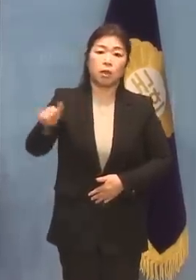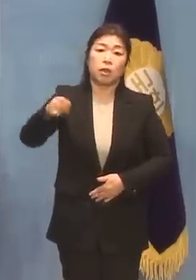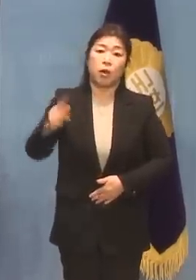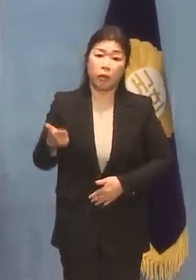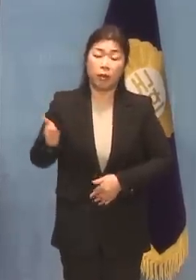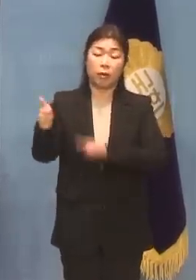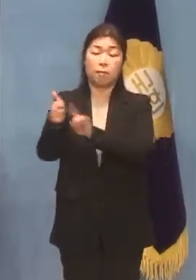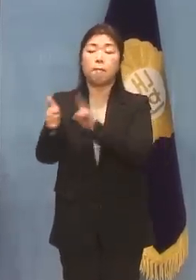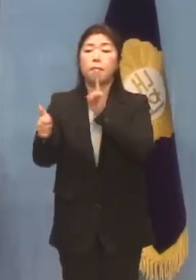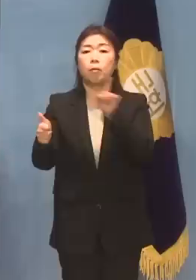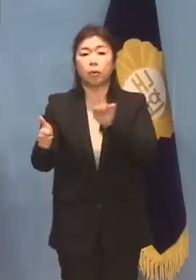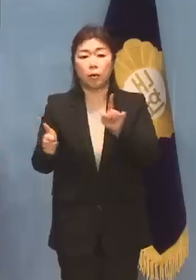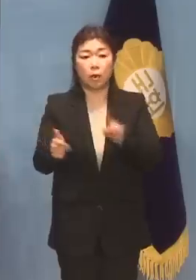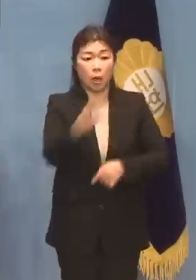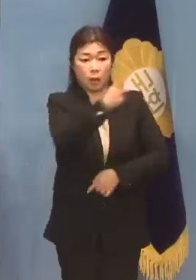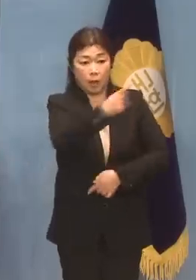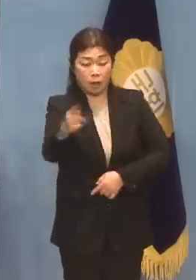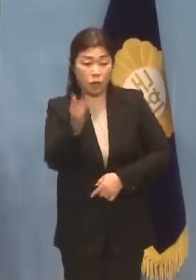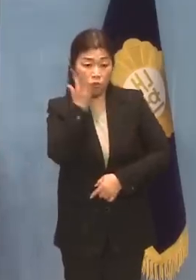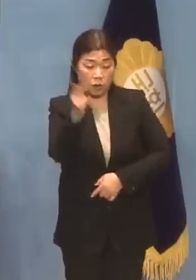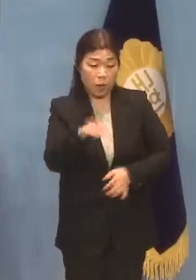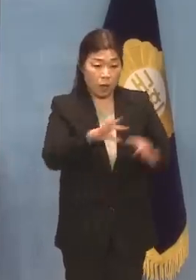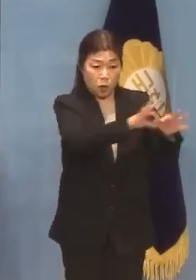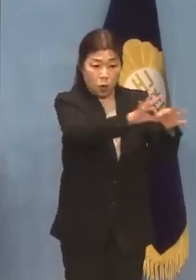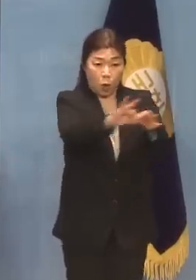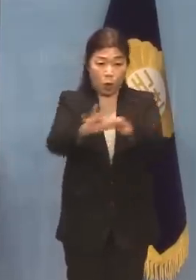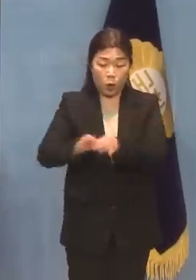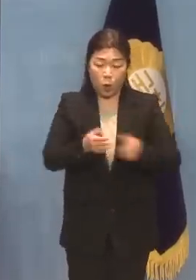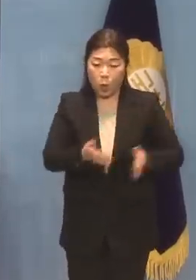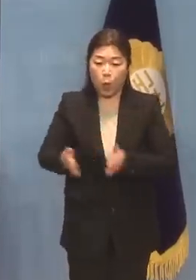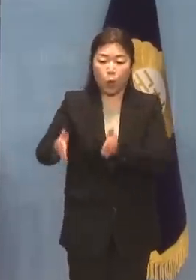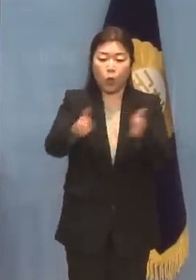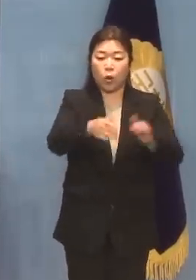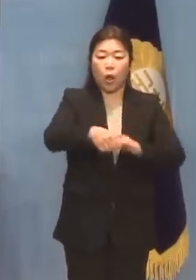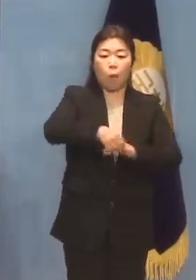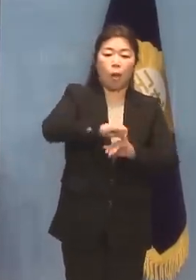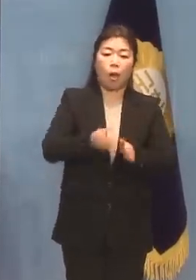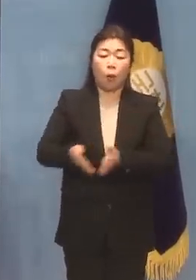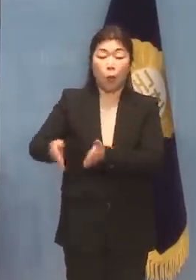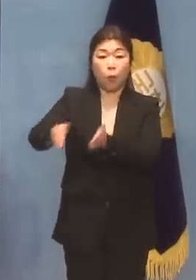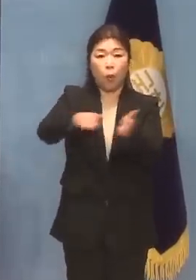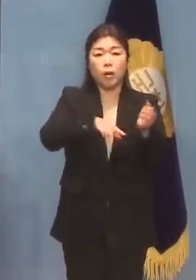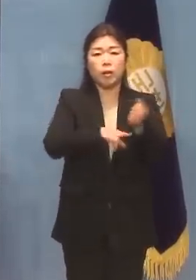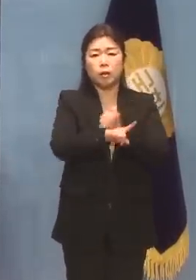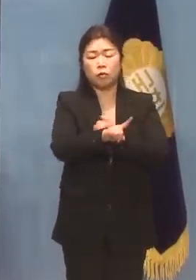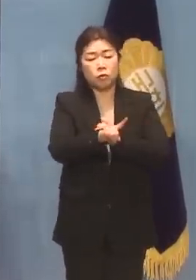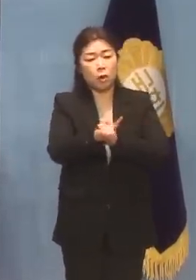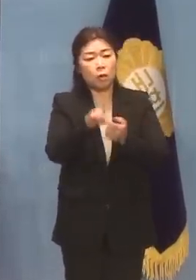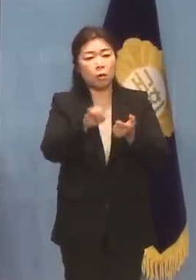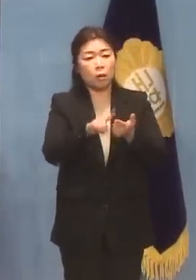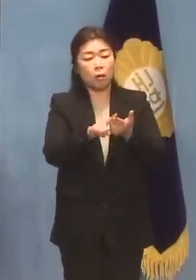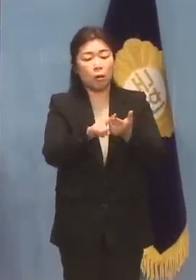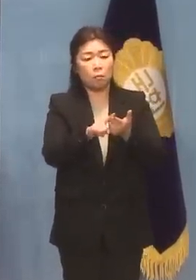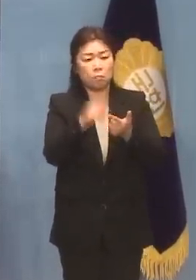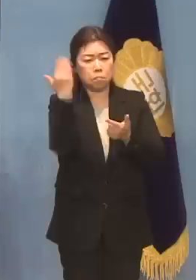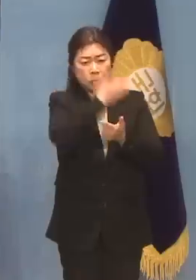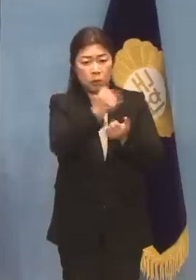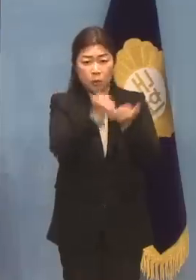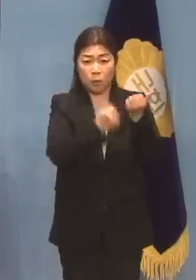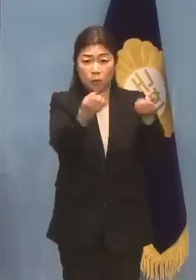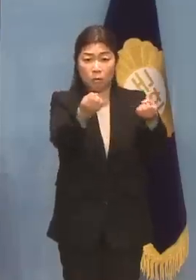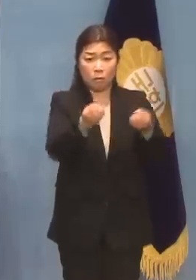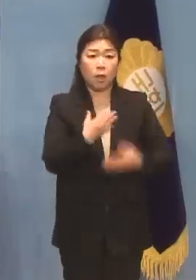KTX 울산 역세권 연결도로 노선이 왜 휘게 되었는지에 대한 의혹을 제대로